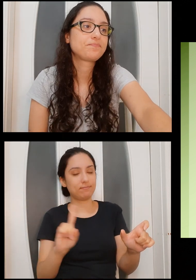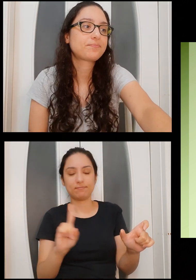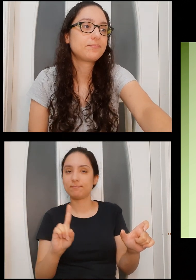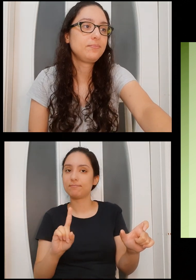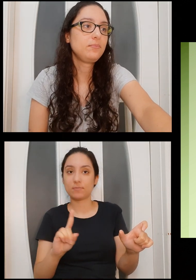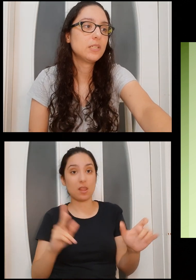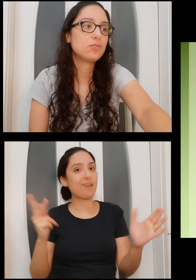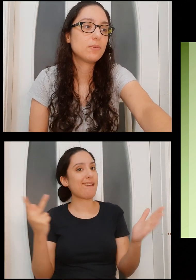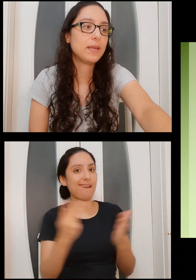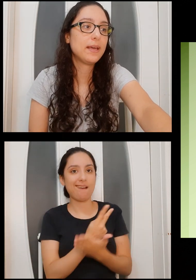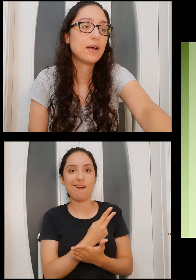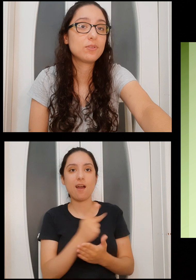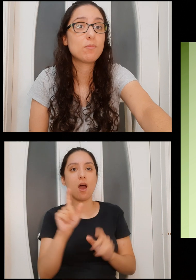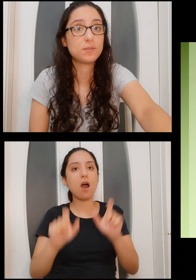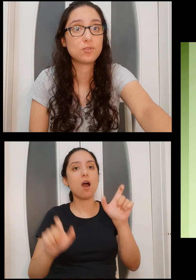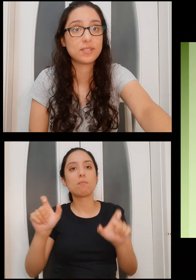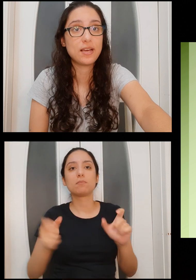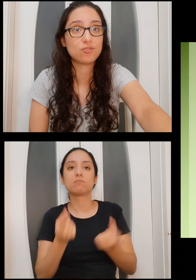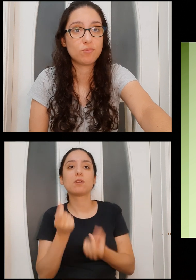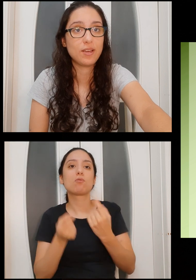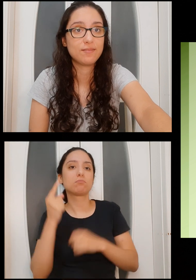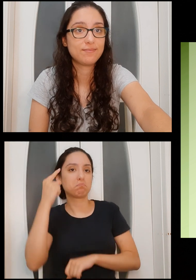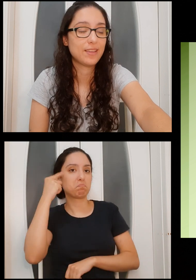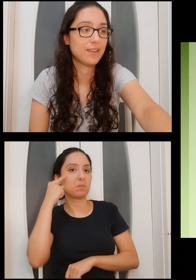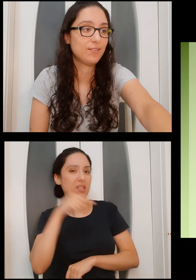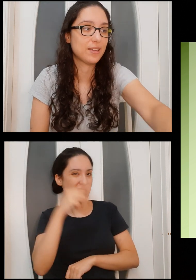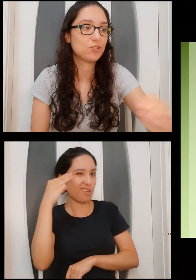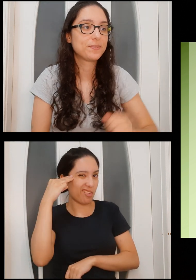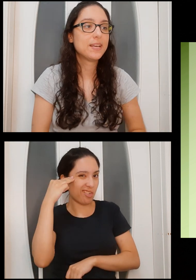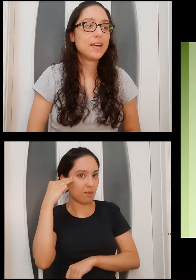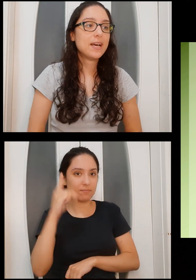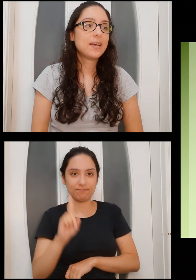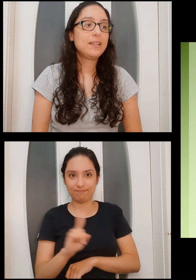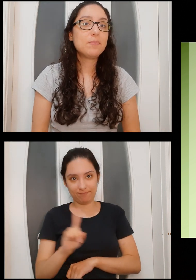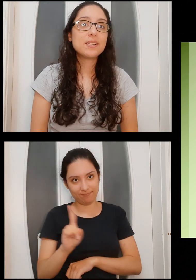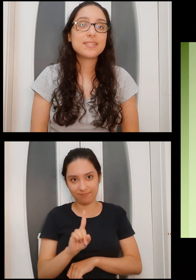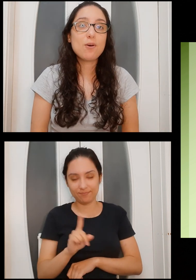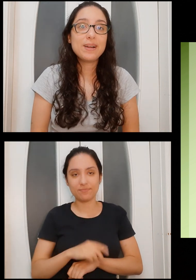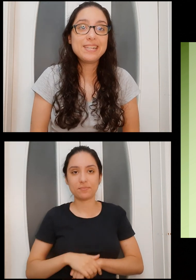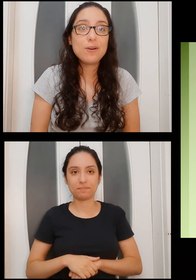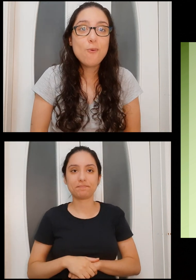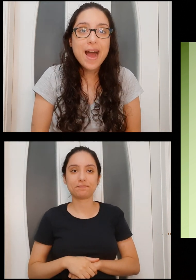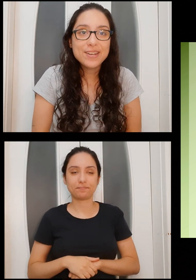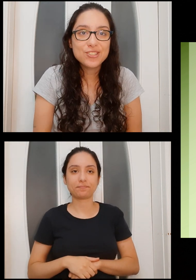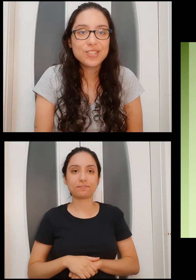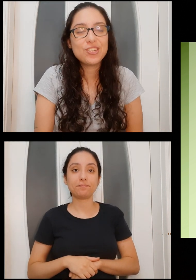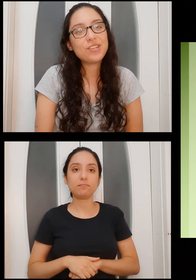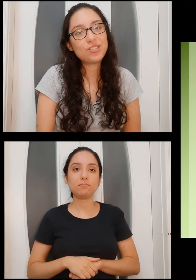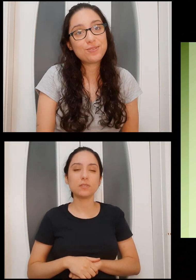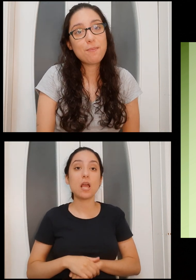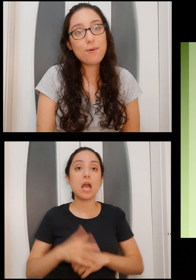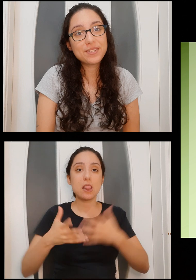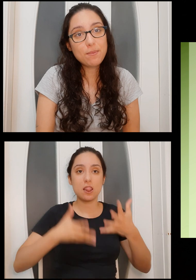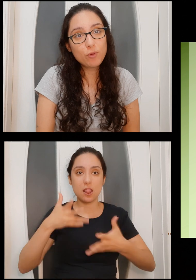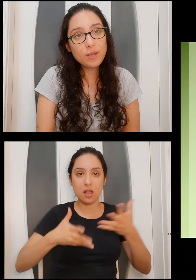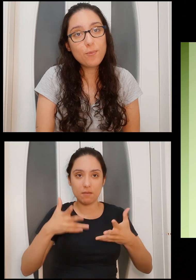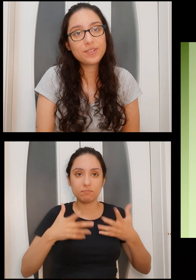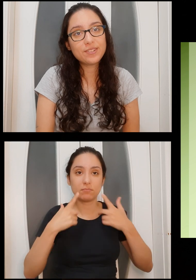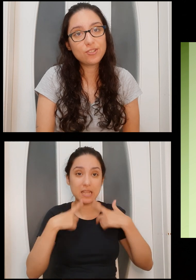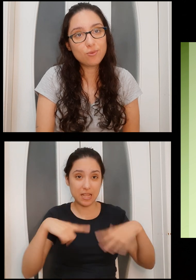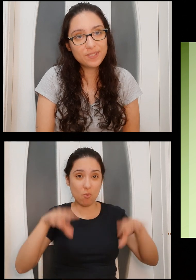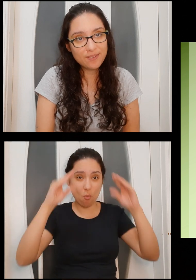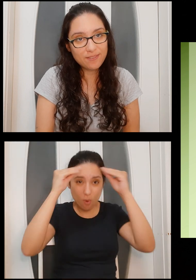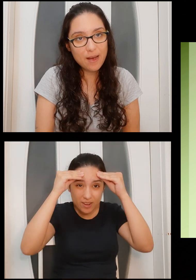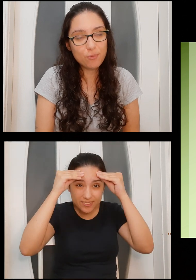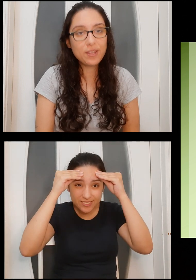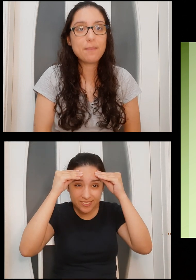bom? Isso também é errado. Tem algumas pessoas que acham que é verdade. Libras é uma linguagem. Gente, isso é uma coisa muito importante